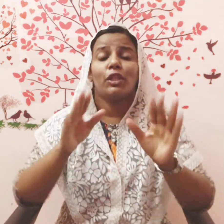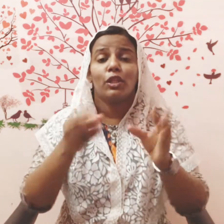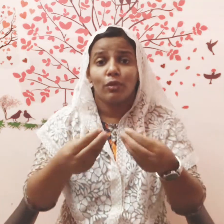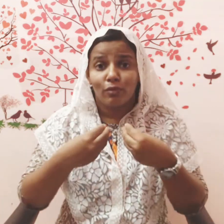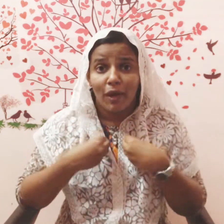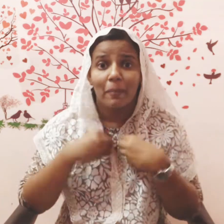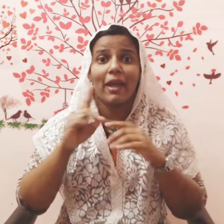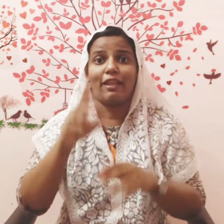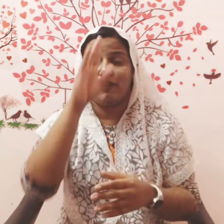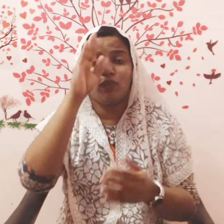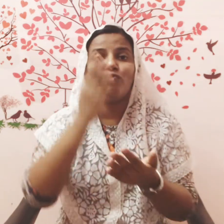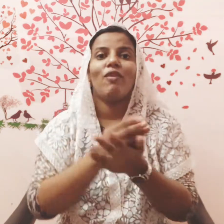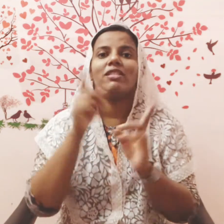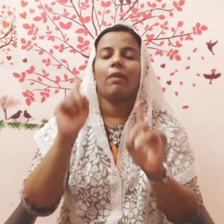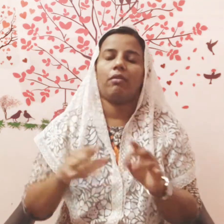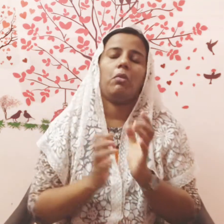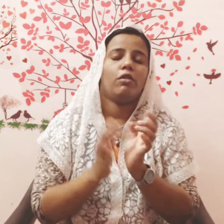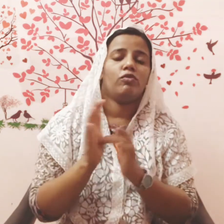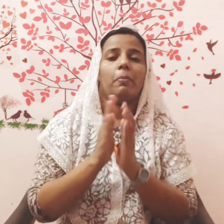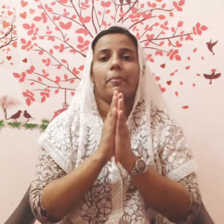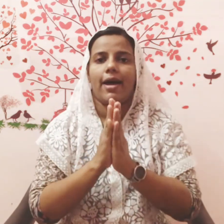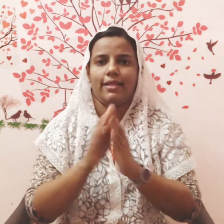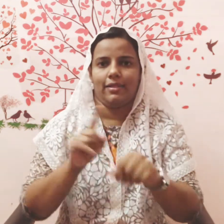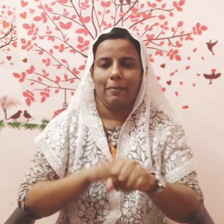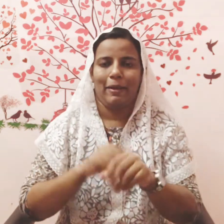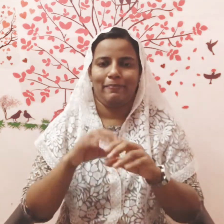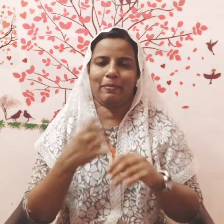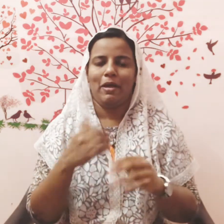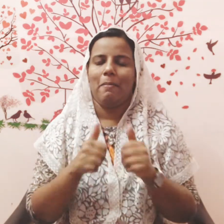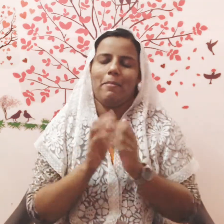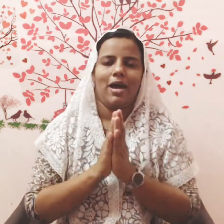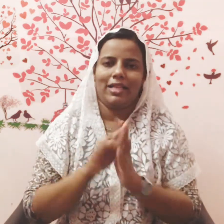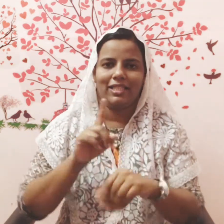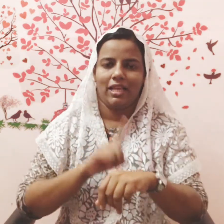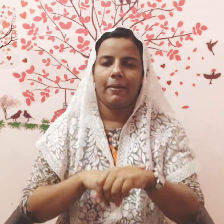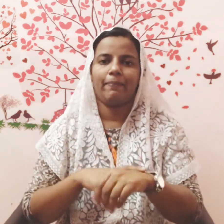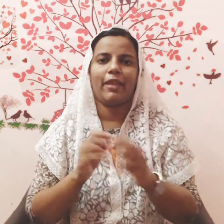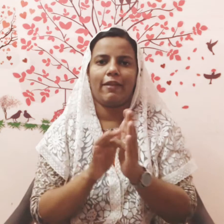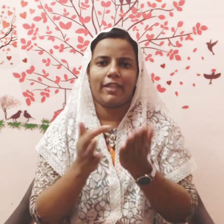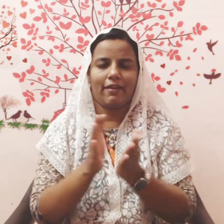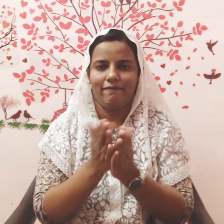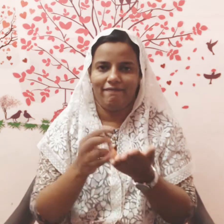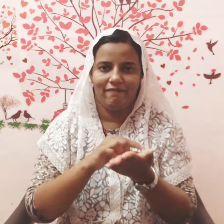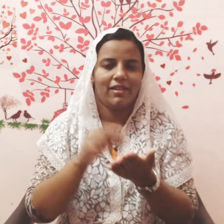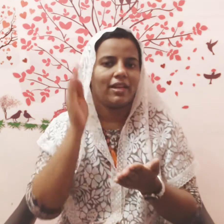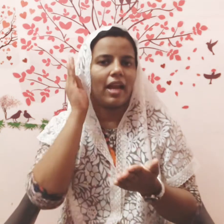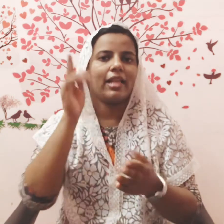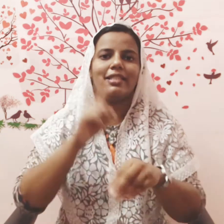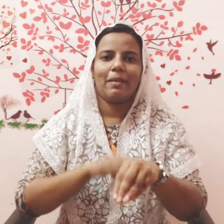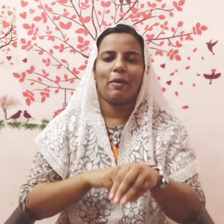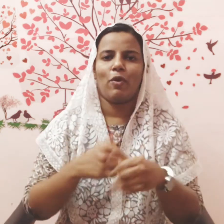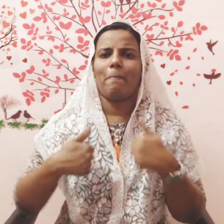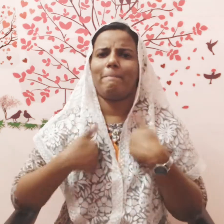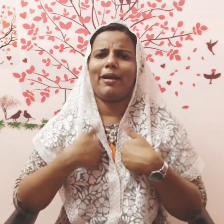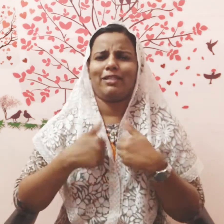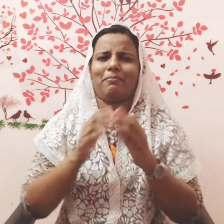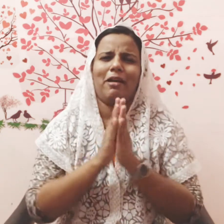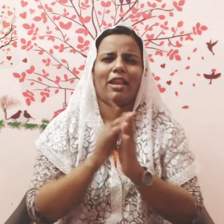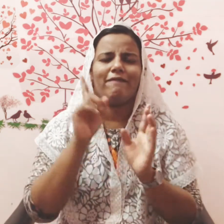വിശ്വസിക്കണം. അപ്പോൾ കർത്താവിൻ്റെ നമ്മൾ യേശുവിനെ വിളിച്ച് പ്രാർത്ഥിക്കാനിരിക്കുമ്പോൾ, അല്ലെങ്കിൽ നമ്മളൊരു കൂട്ടായ്മ കൂടാനിരിക്കുമ്പോൾ, നമ്മൾ ദൈവവചനം കേൾക്കാനിരിക്കുമ്പോൾ, അല്ലെങ്കിൽ നമ്മളൊരു ദൈവദാസനോട് എനിക്ക്